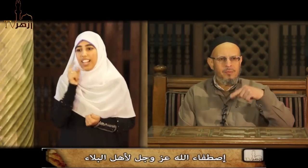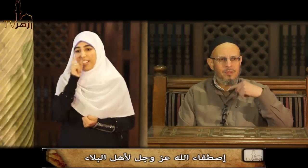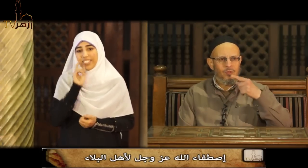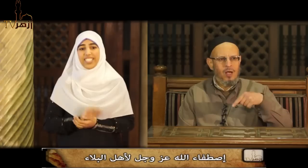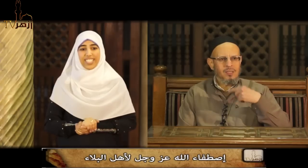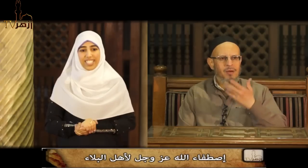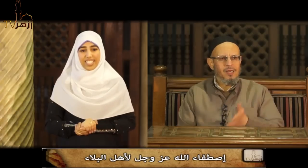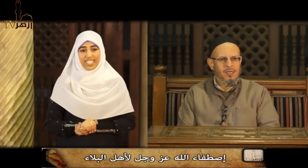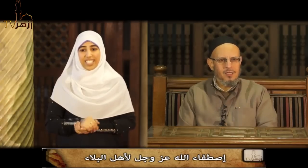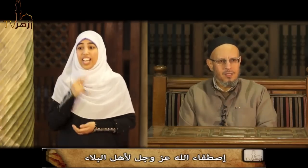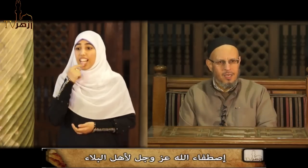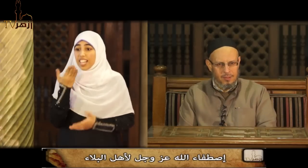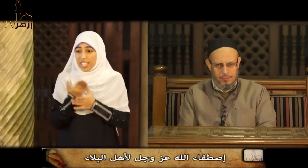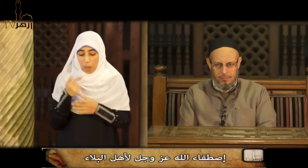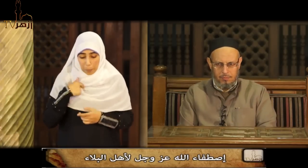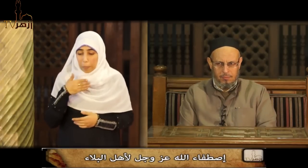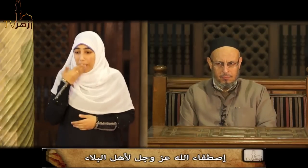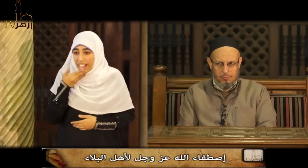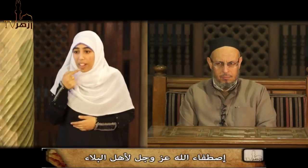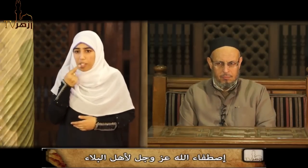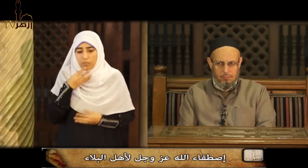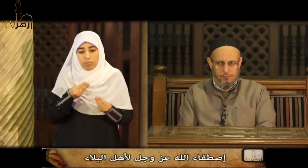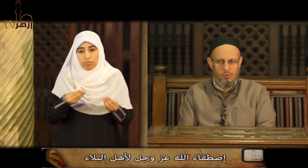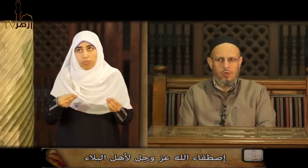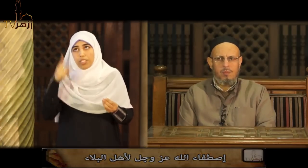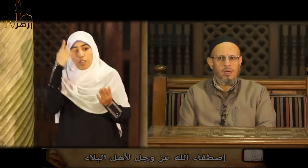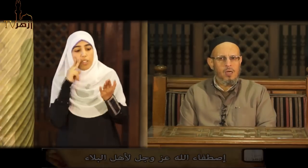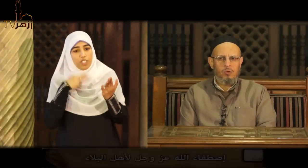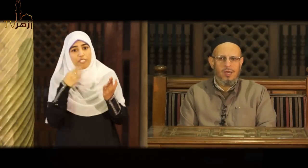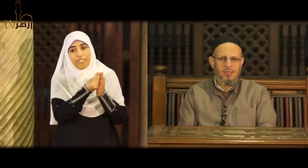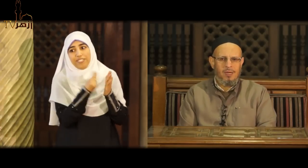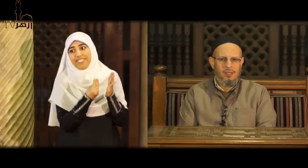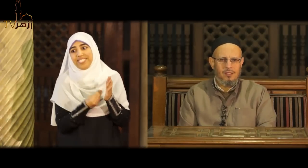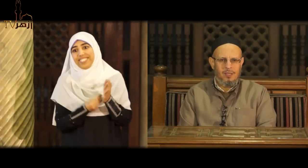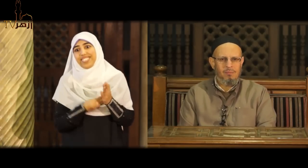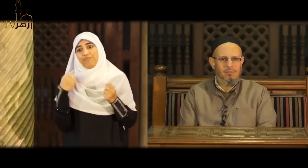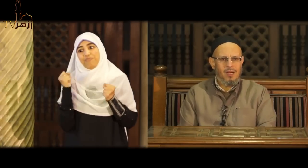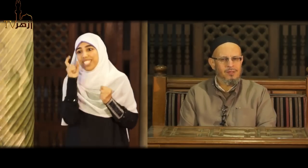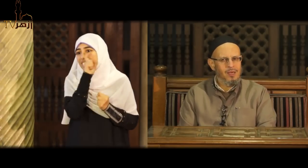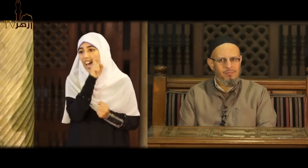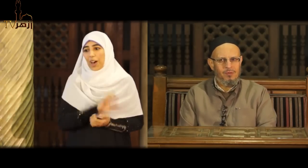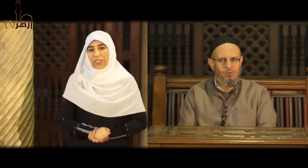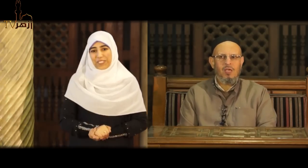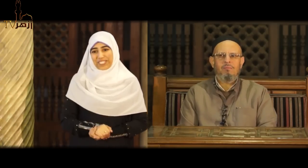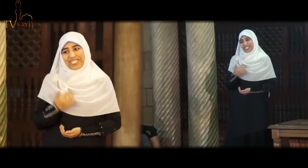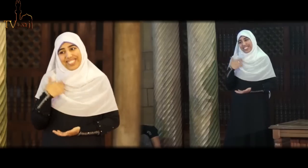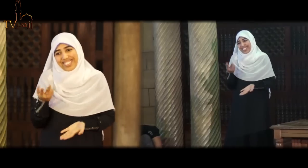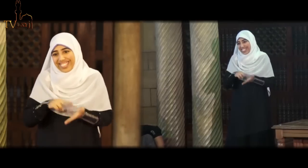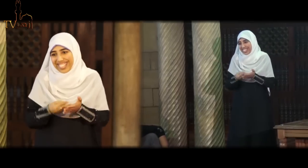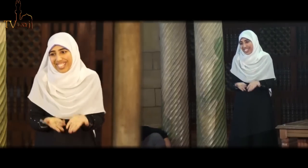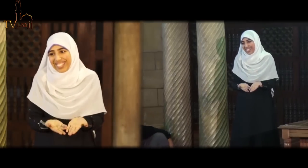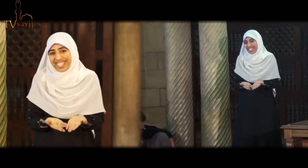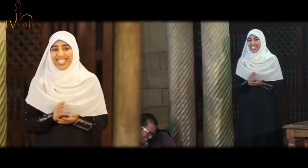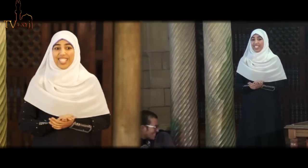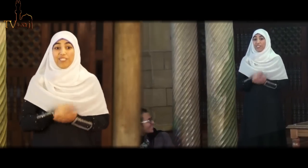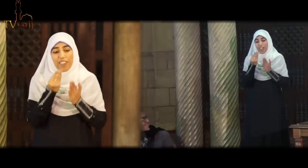الكلام يحاسب عليه الإنسان، فكل ما قاله يحاسب عليه، إما عذاب وإما حساب.